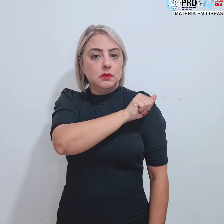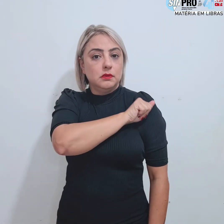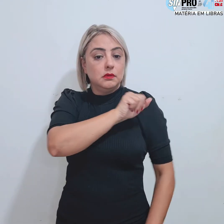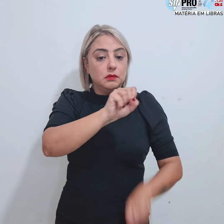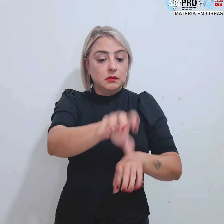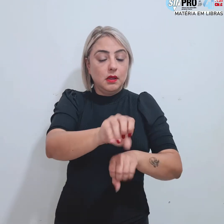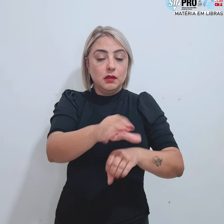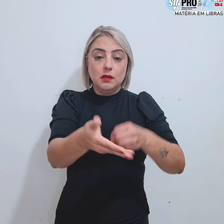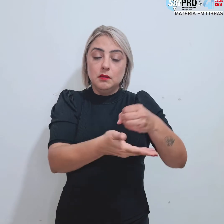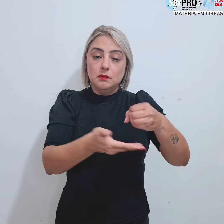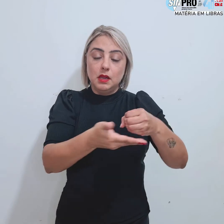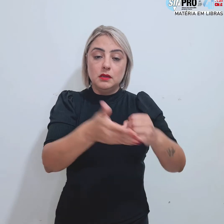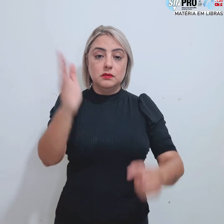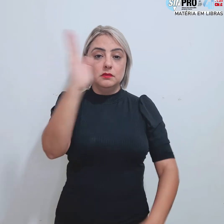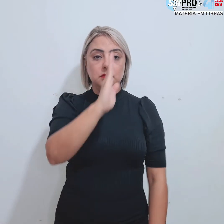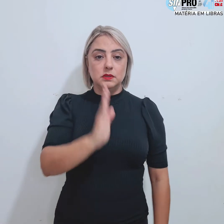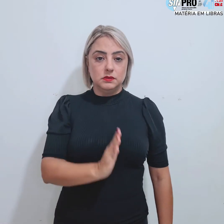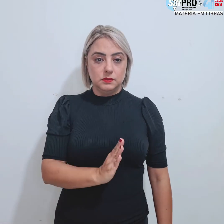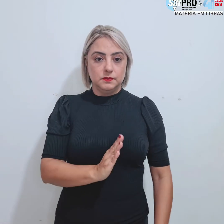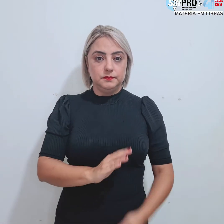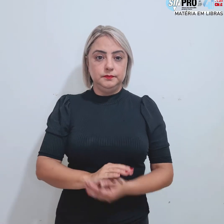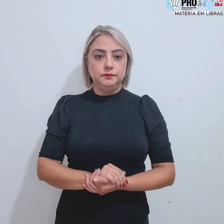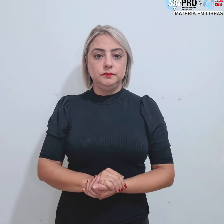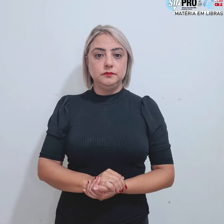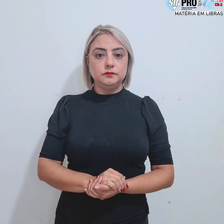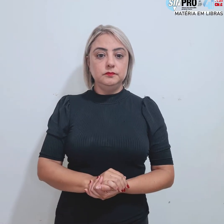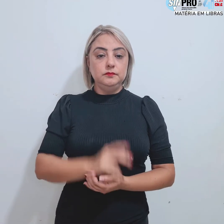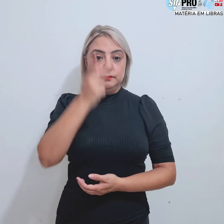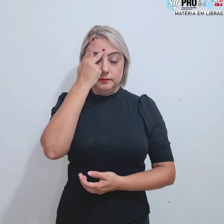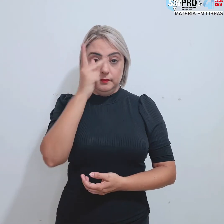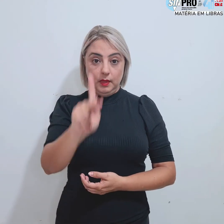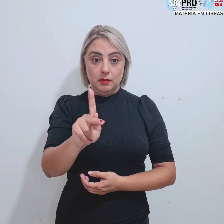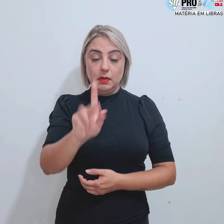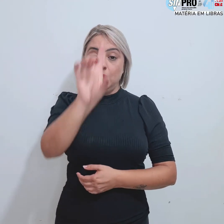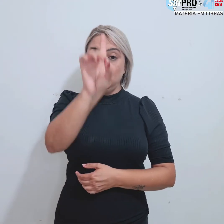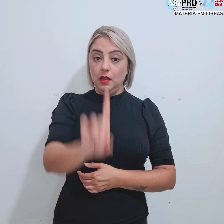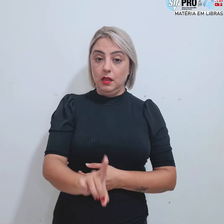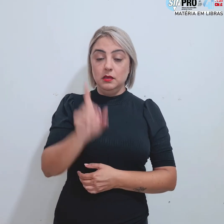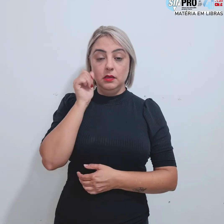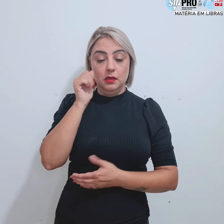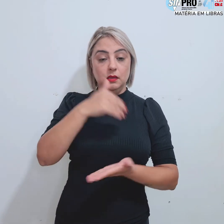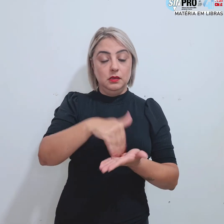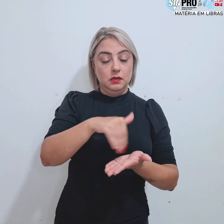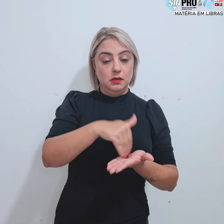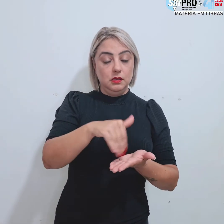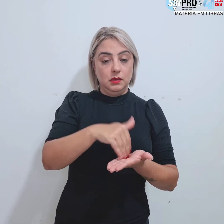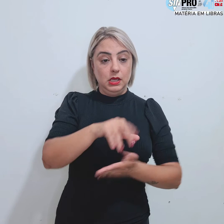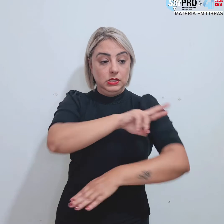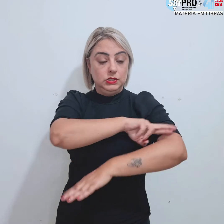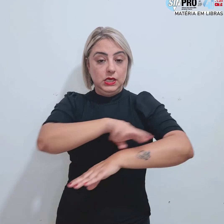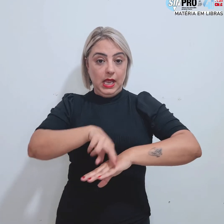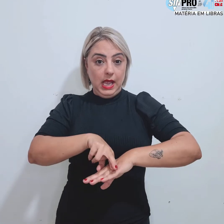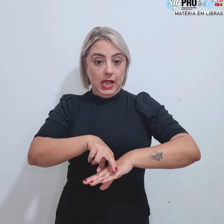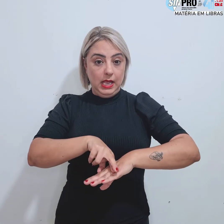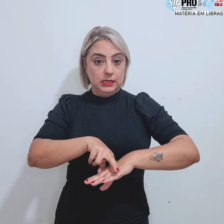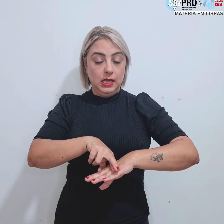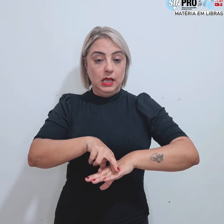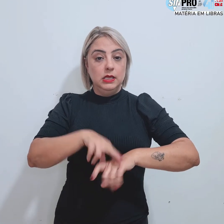estudantes da educação básica no Brasil. Para a diretora da Secretaria de Raça e